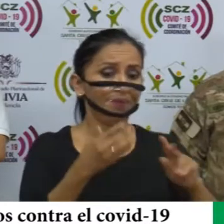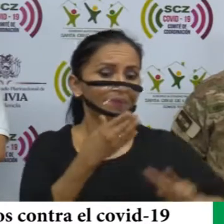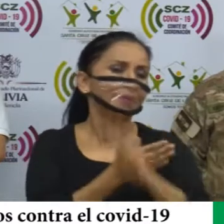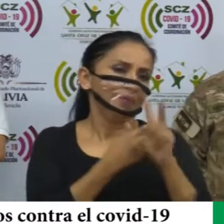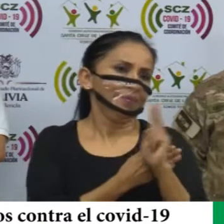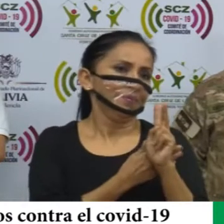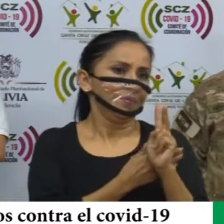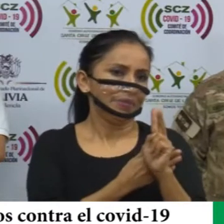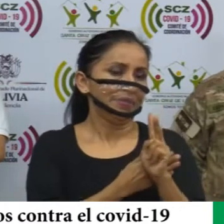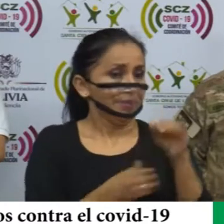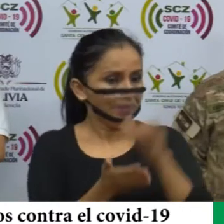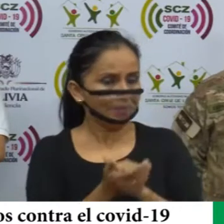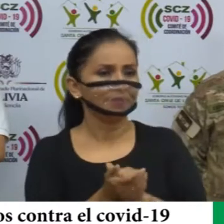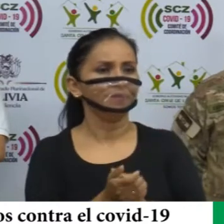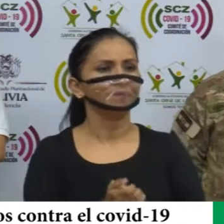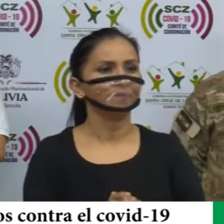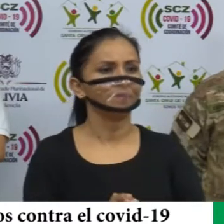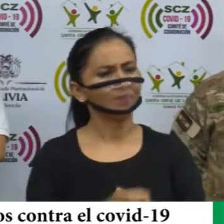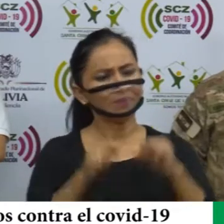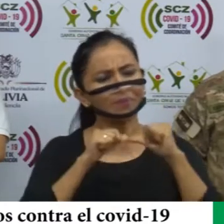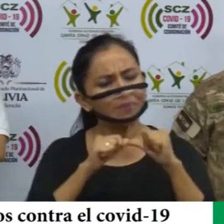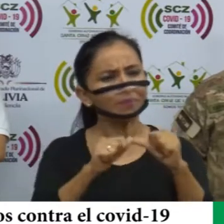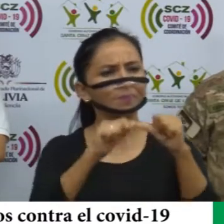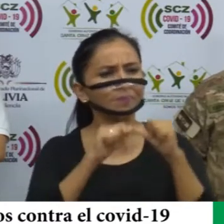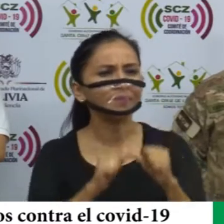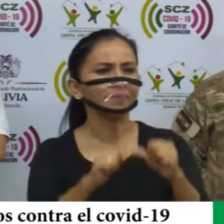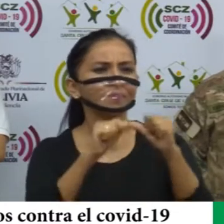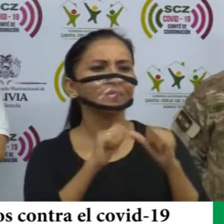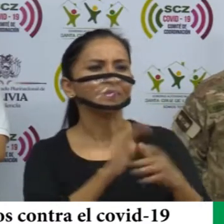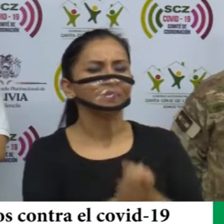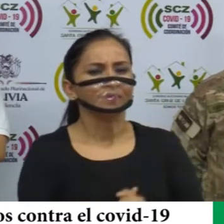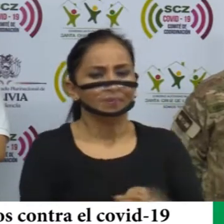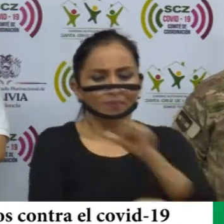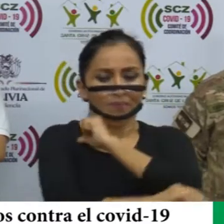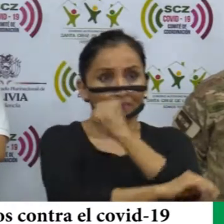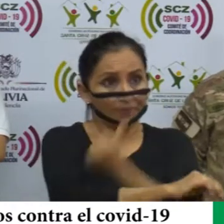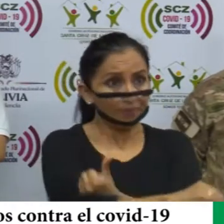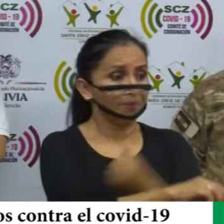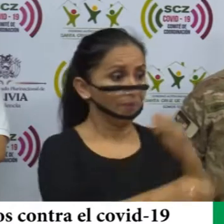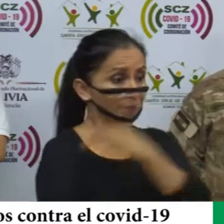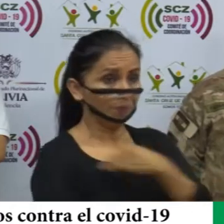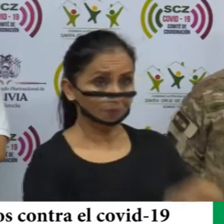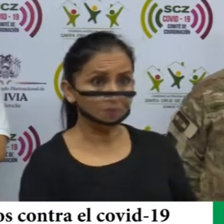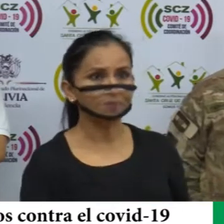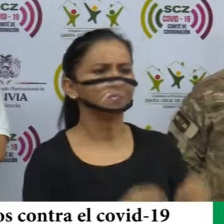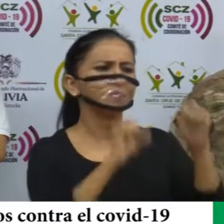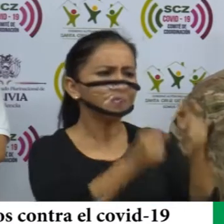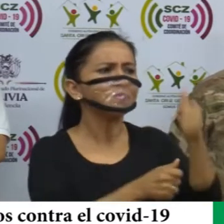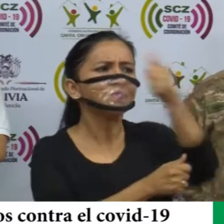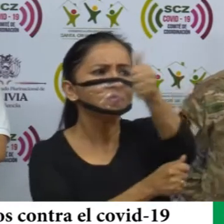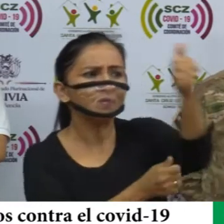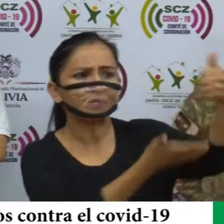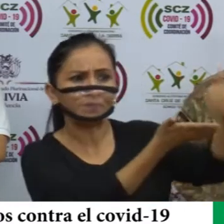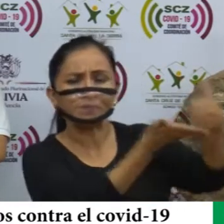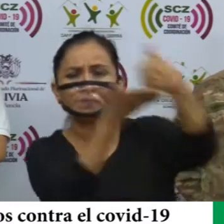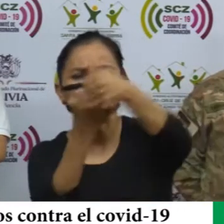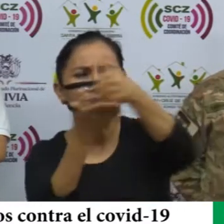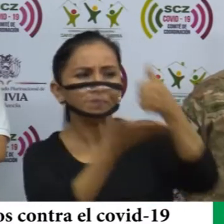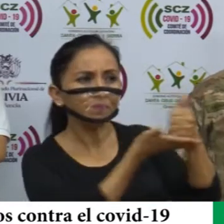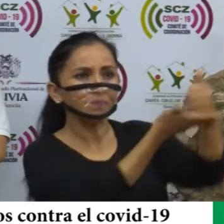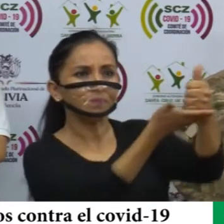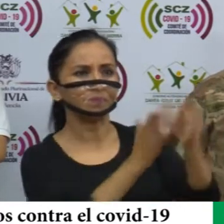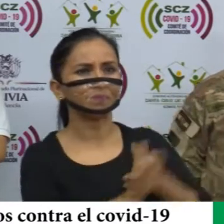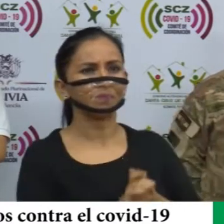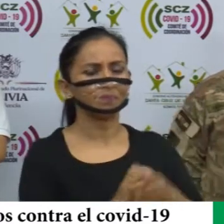para afrontarlas en su familia. Seguimos llamando a las autoridades de los municipios que ellos puedan ayudar a sus ciudadanos a